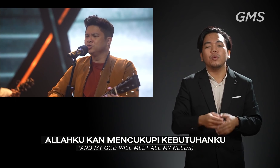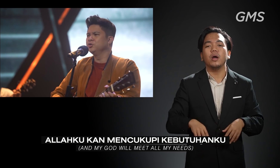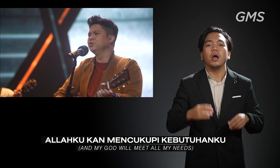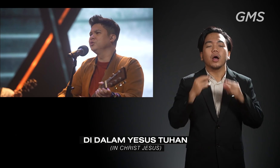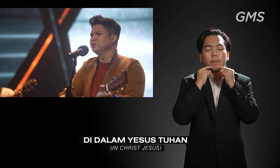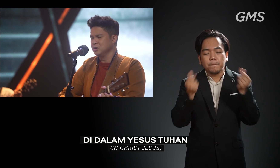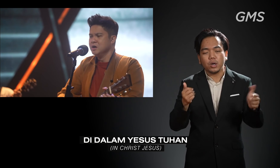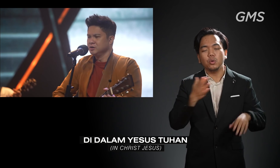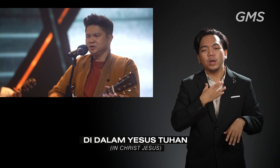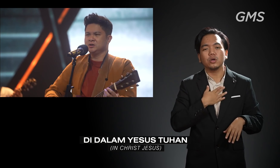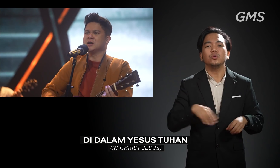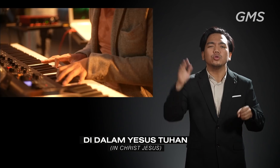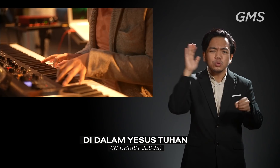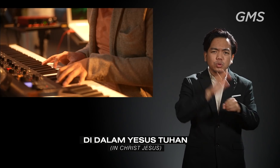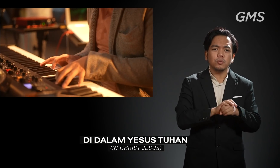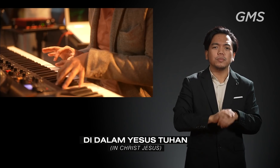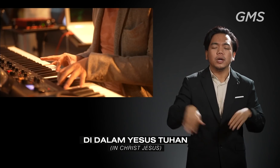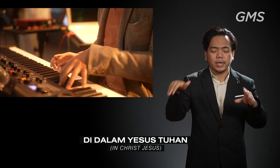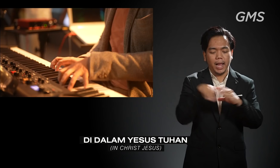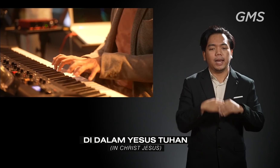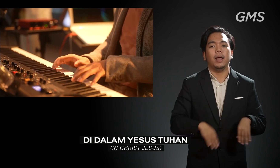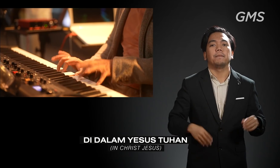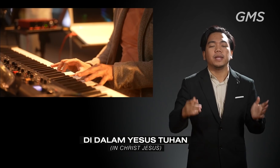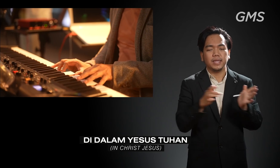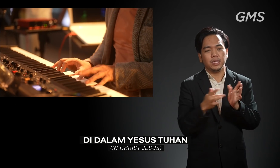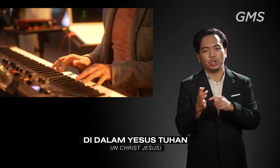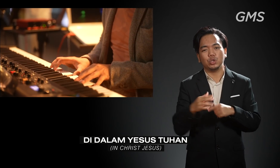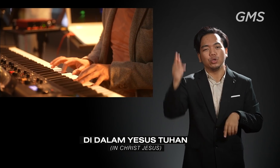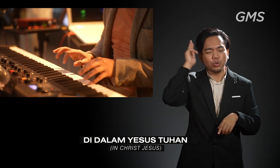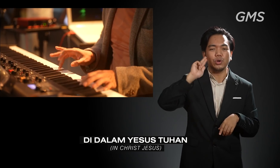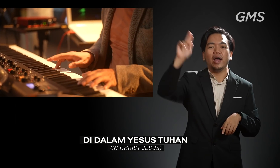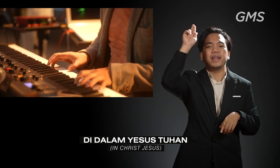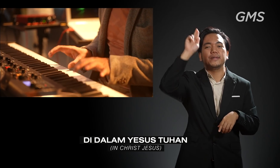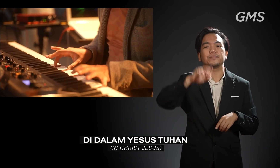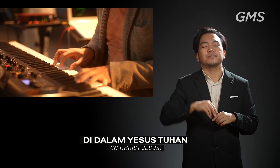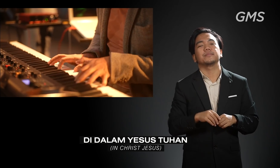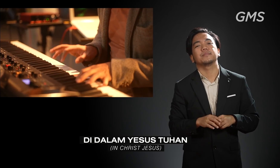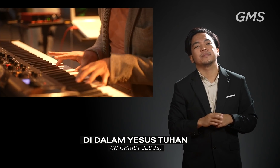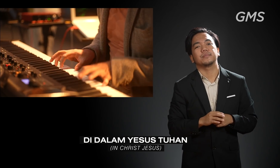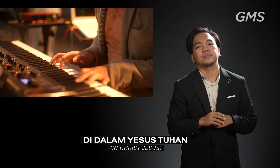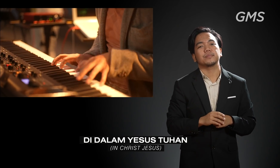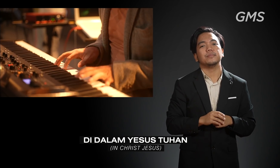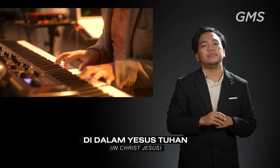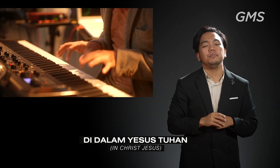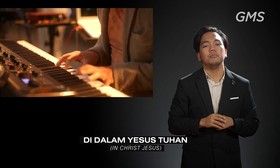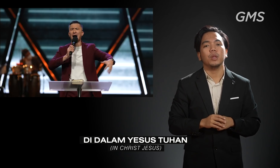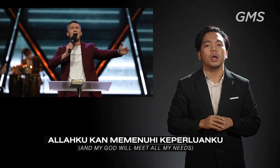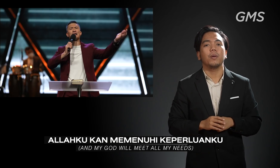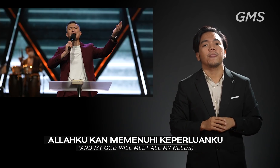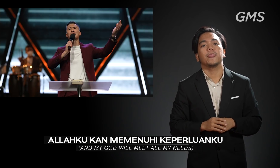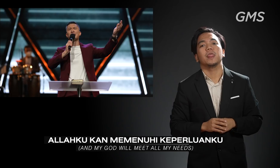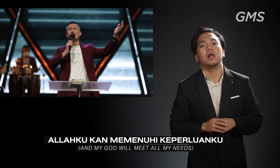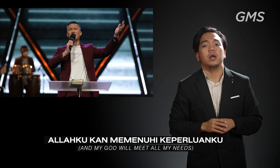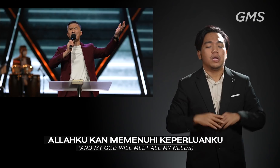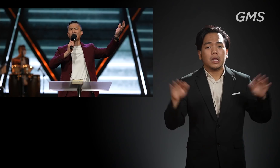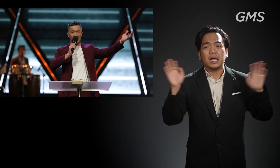kebutuhanku di dalam Yesus Tuhan. Tiada yang mustahil bagi Dia. Mari kita angkat